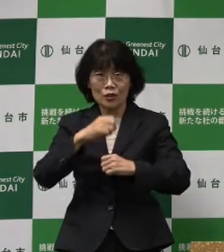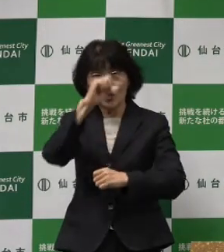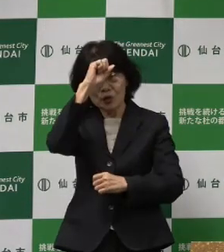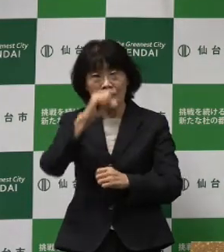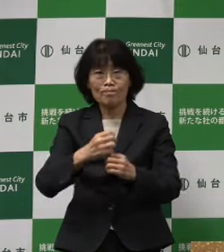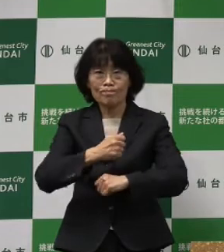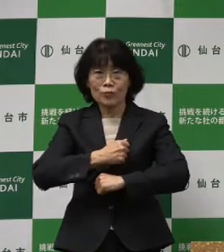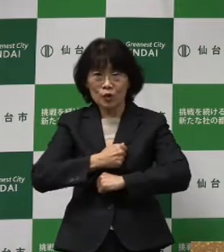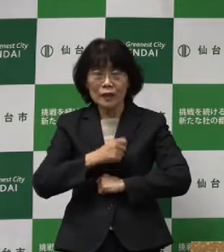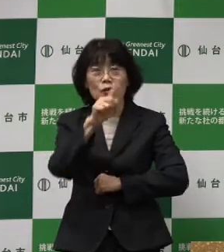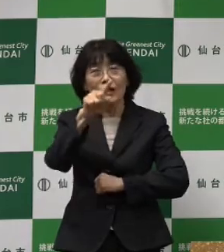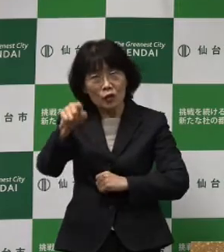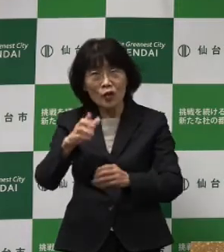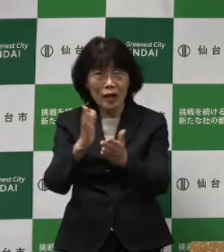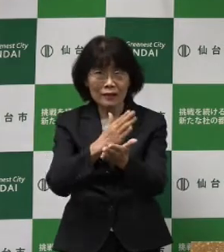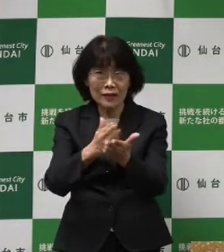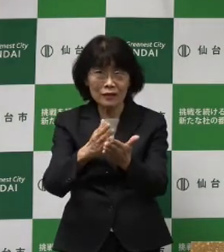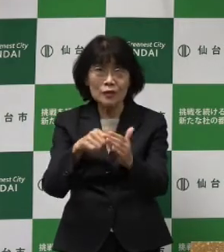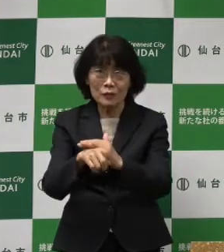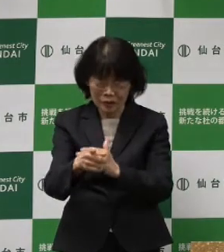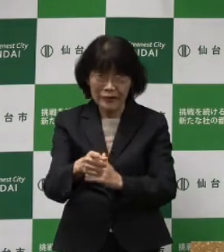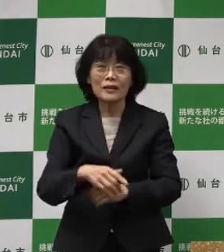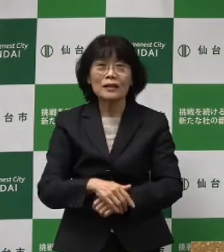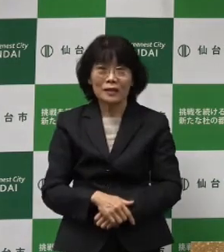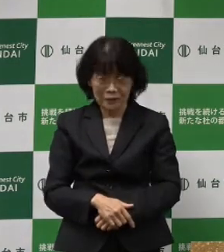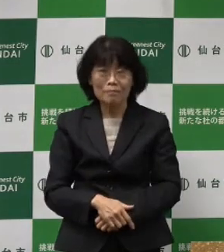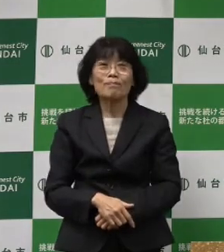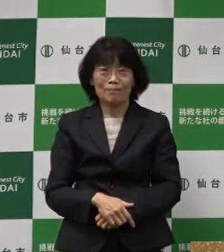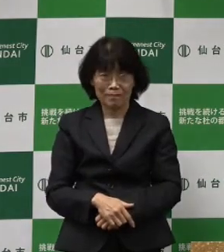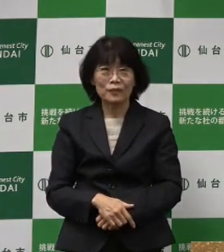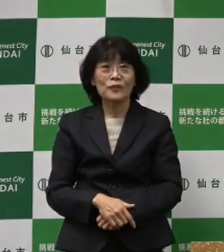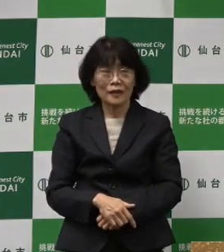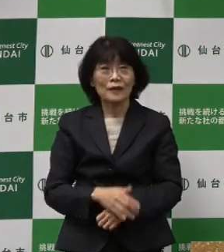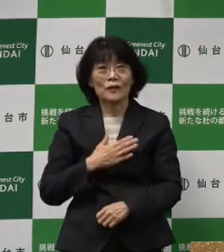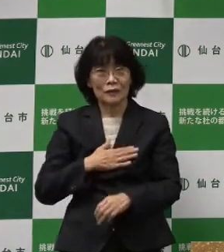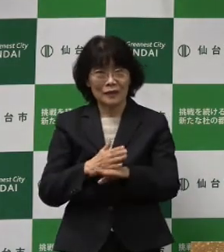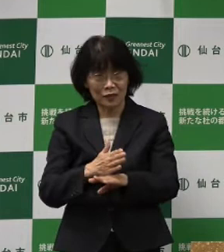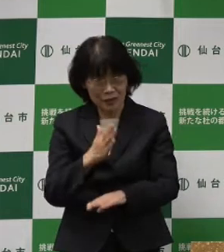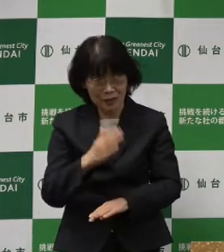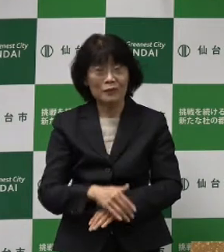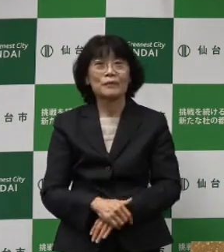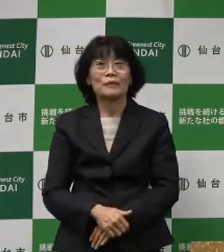ぞれのご判断でというようなところになっているのでしょうか。分かりました。ありがとうございます。